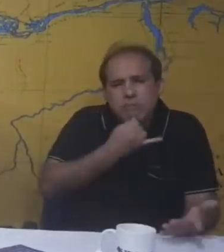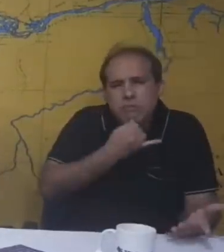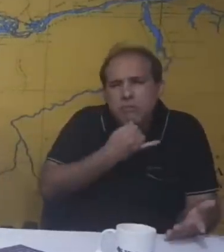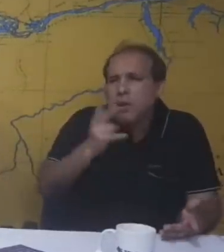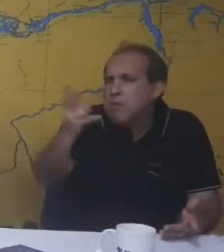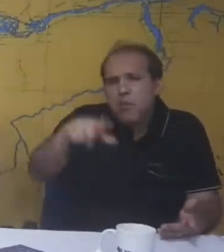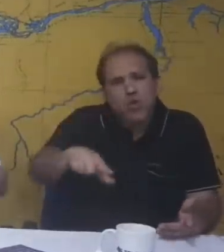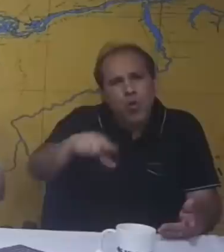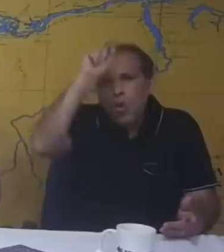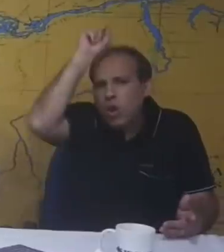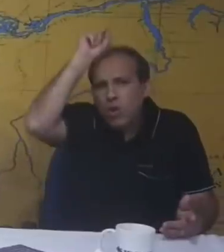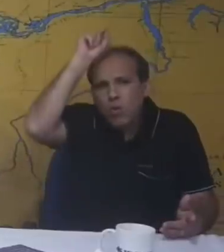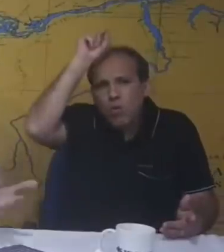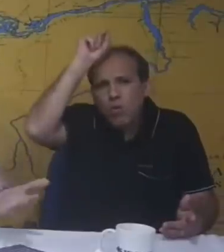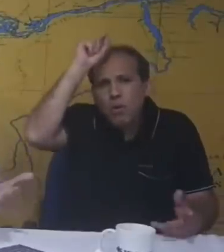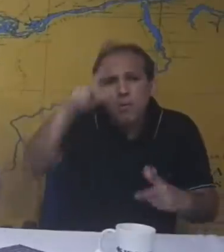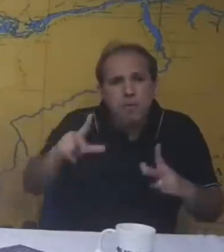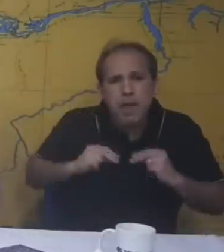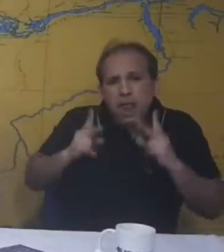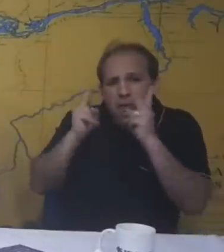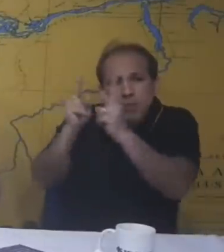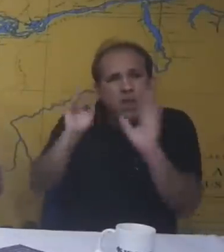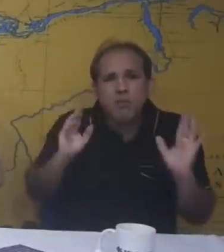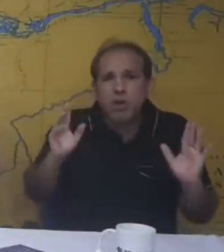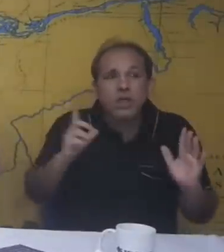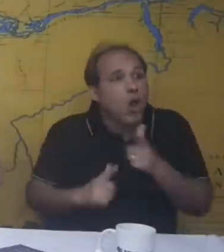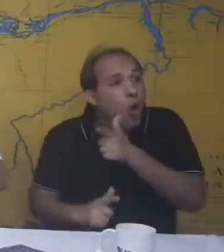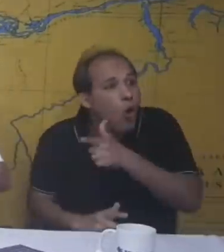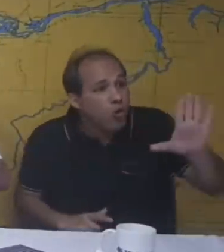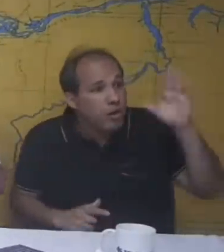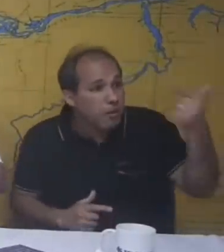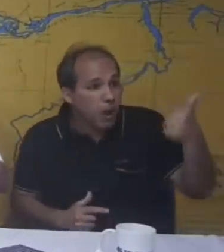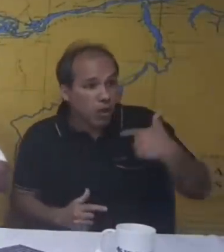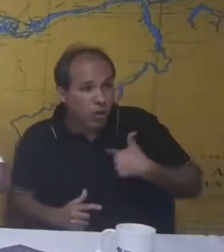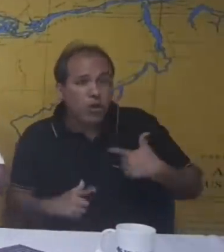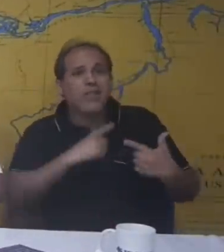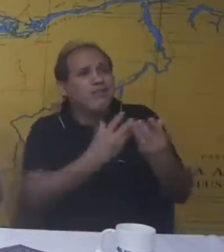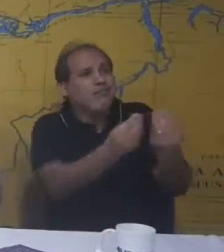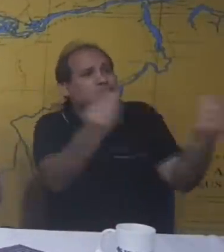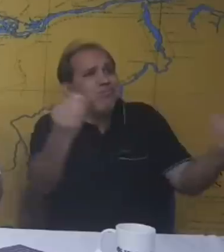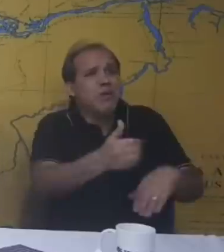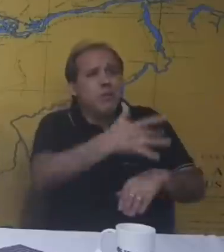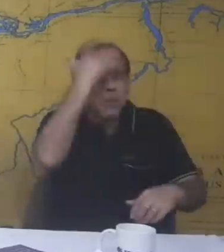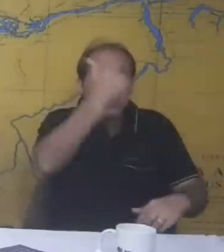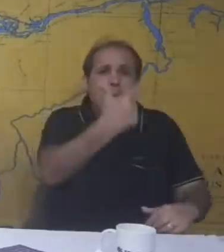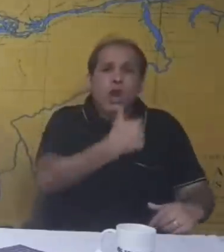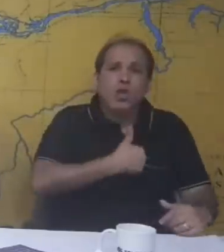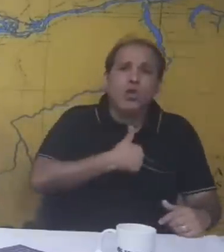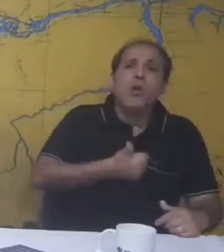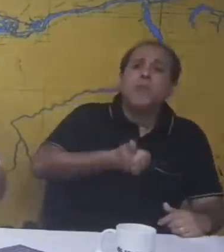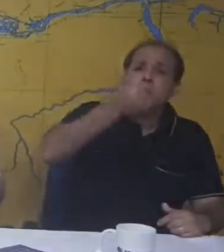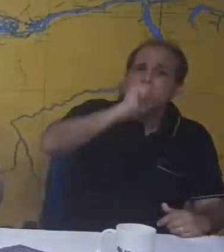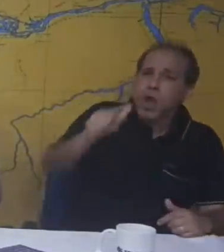alguém melhor do que eu, que tem por aí, esse cara tem que aparecer, pô. Tem milhares de pessoas melhor do que eu. E melhor que vocês